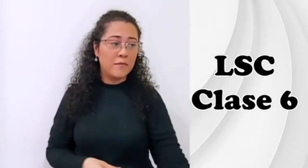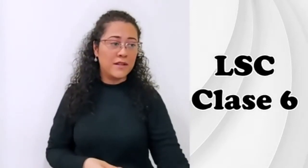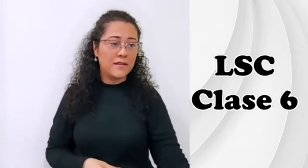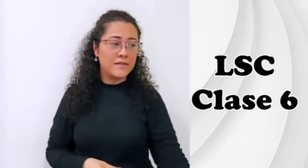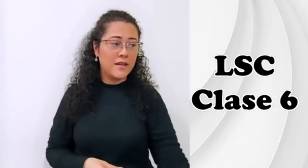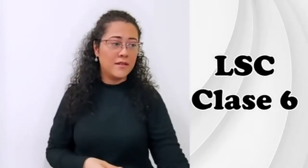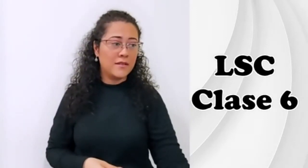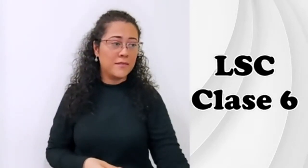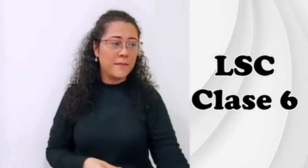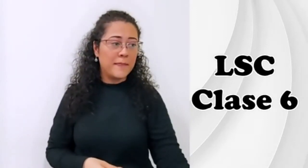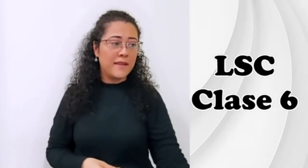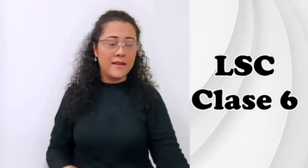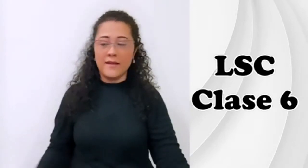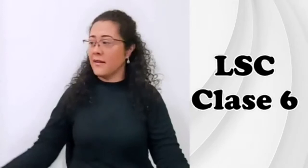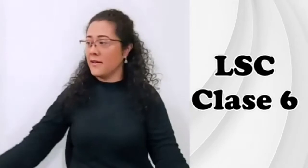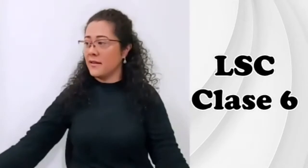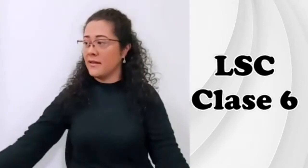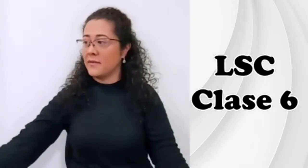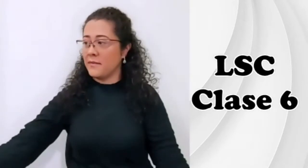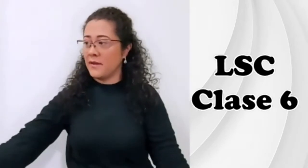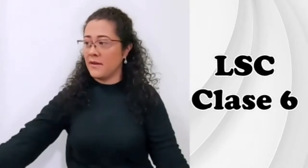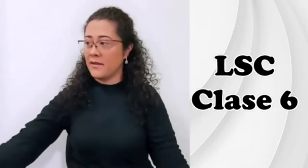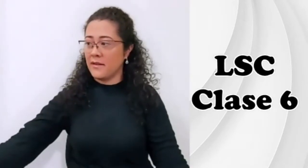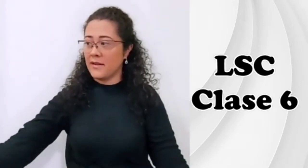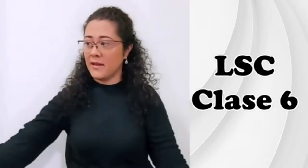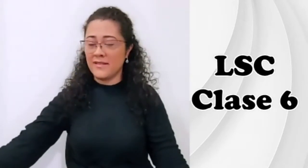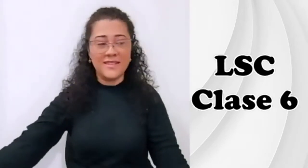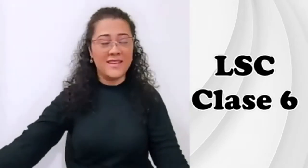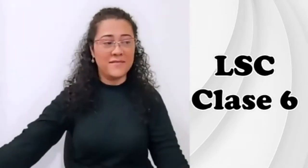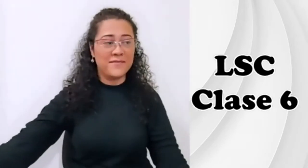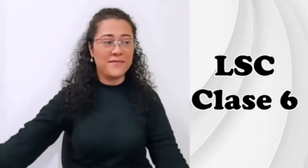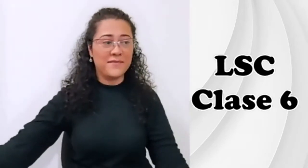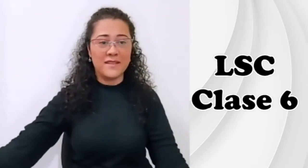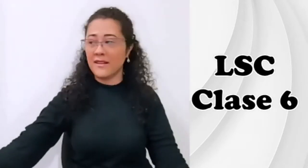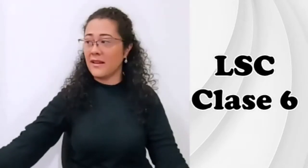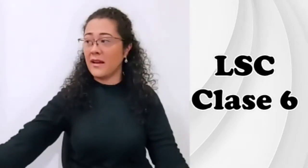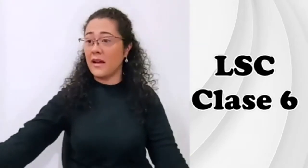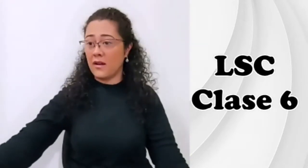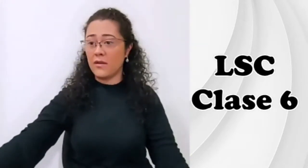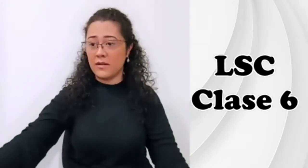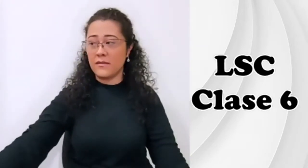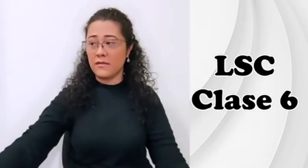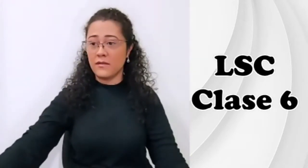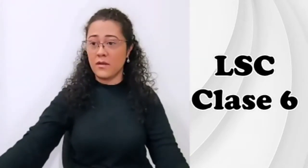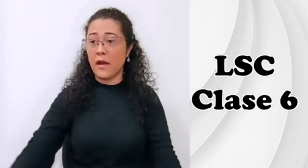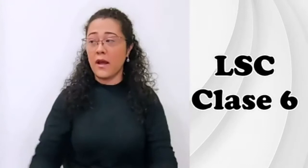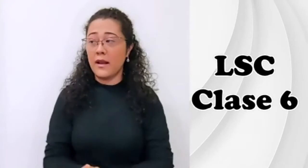intérprete, ¿cierto? Hermanita, una pregunta. Sí, En el dado caso, digamos que haya muchas